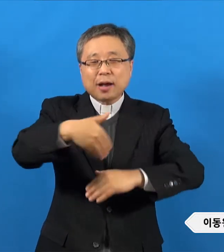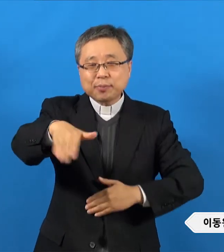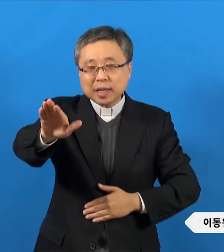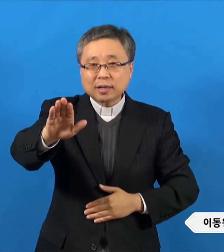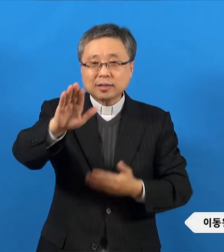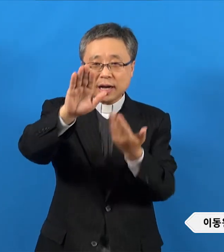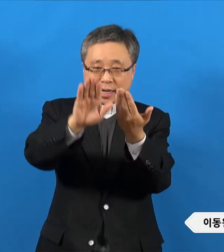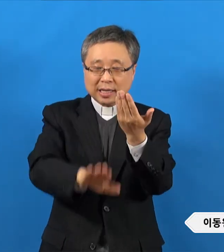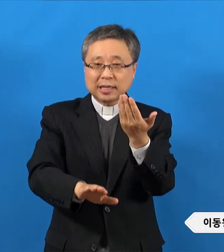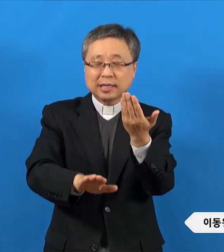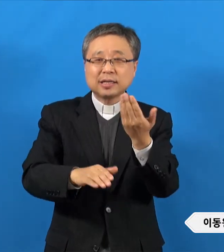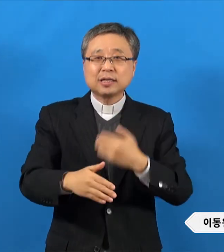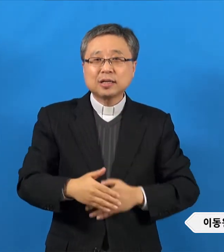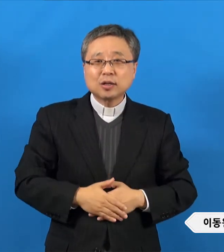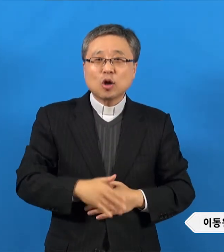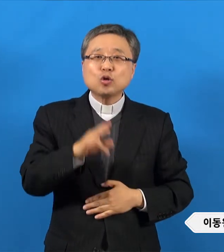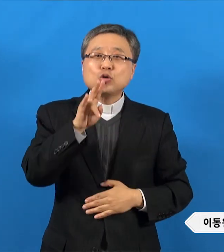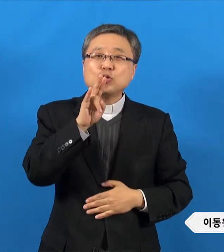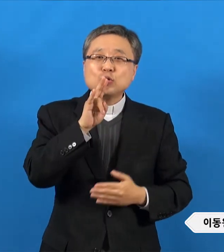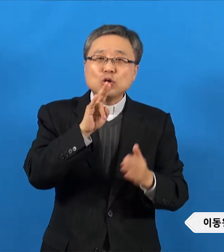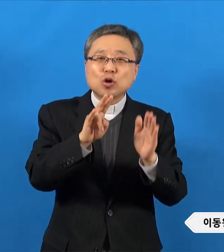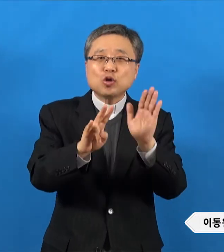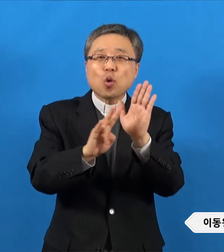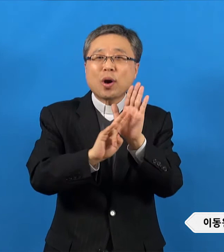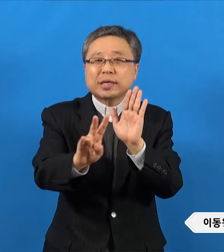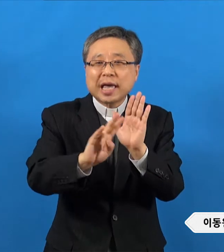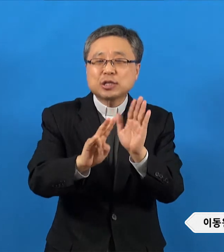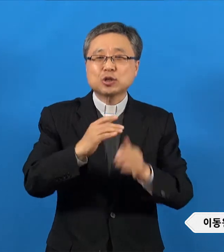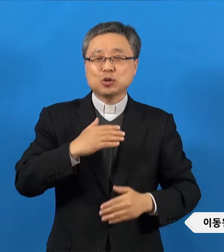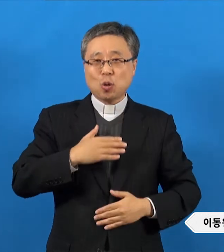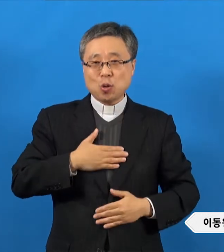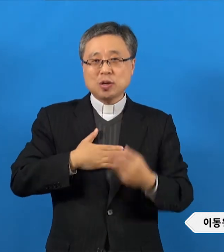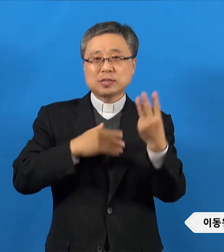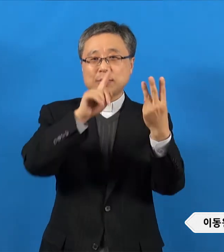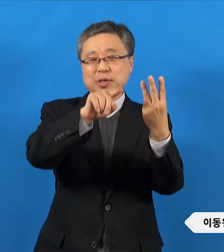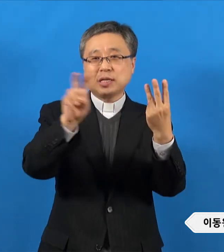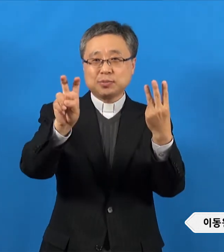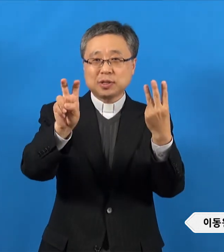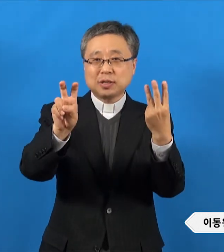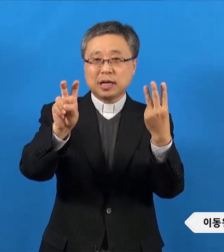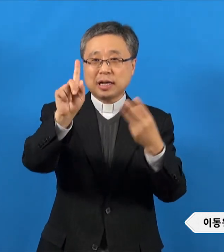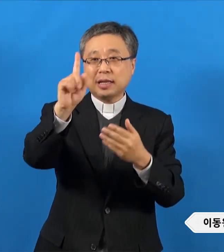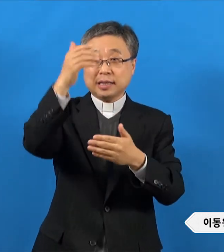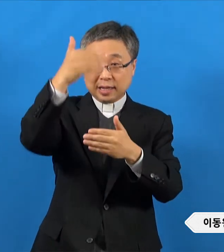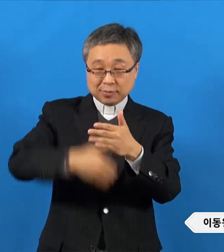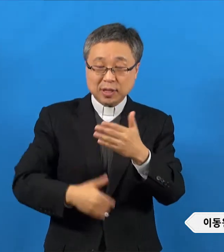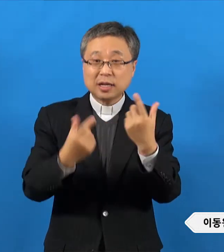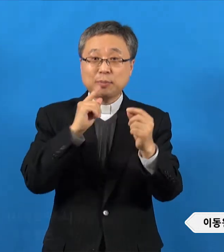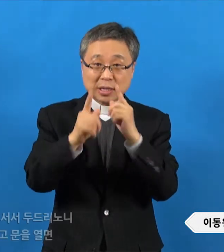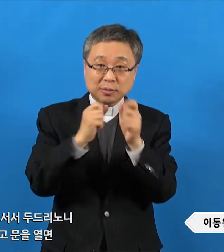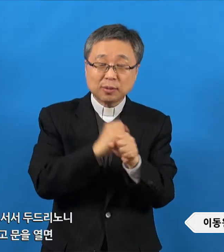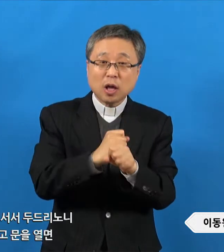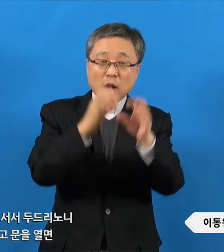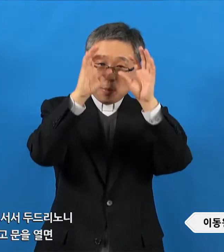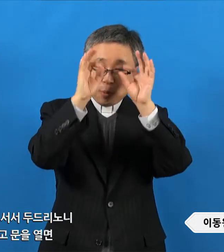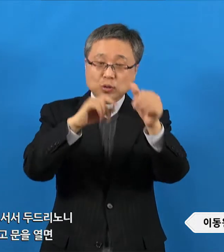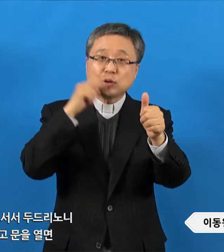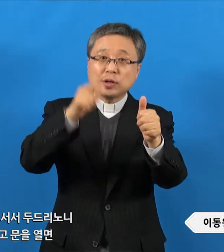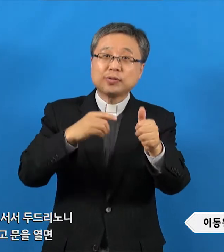그 아래다가 요한계시록 3장 20절 성경 구절 하나를 남겼어요. 이런 말씀이거든요. 볼지어다 내가 문 밖에